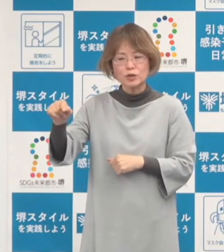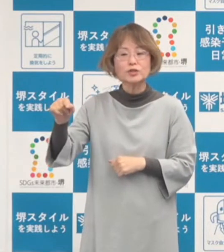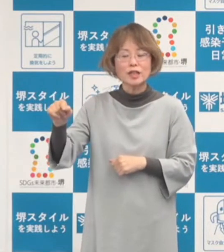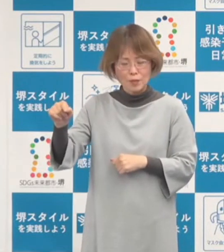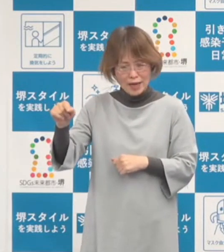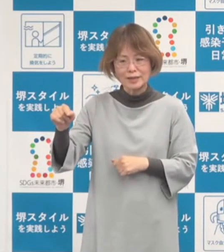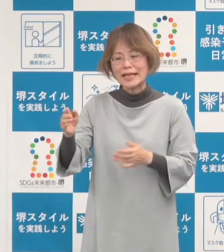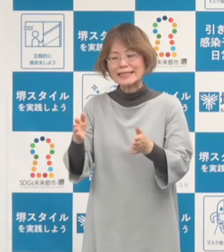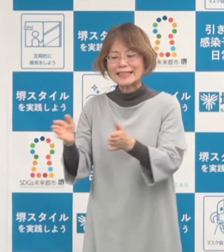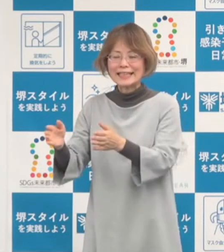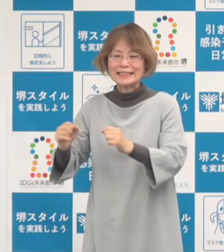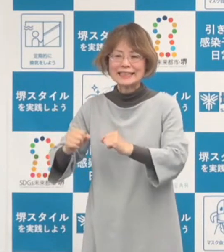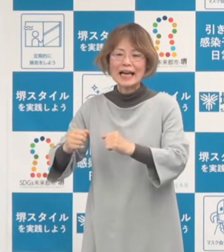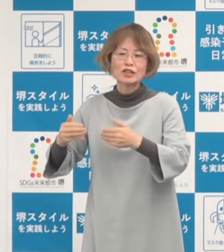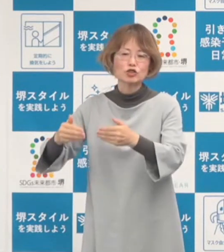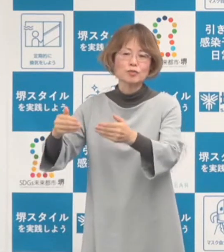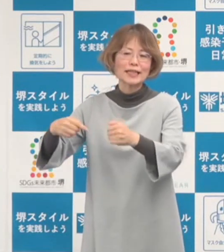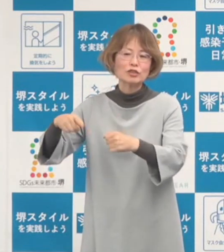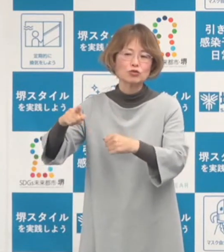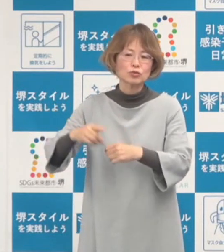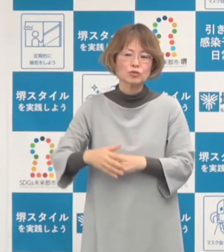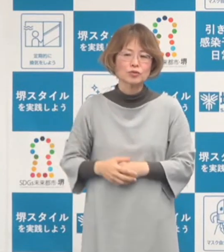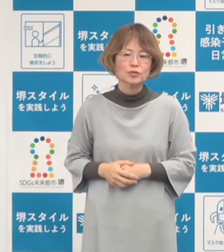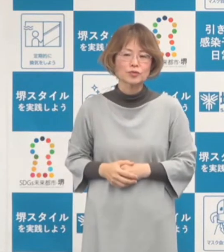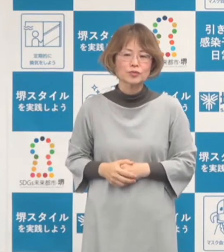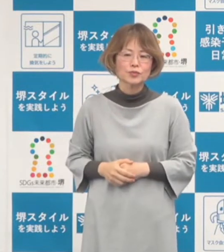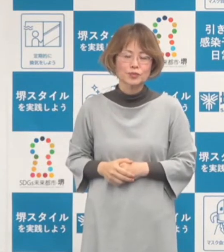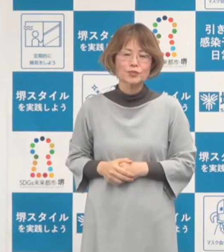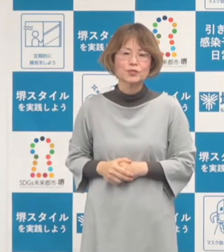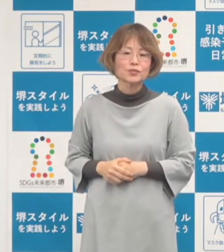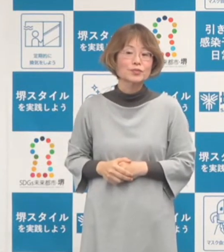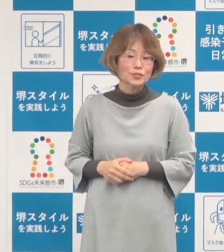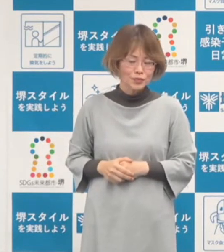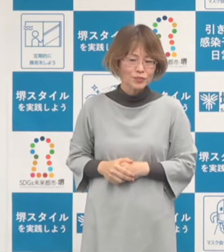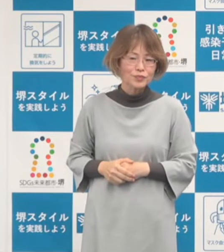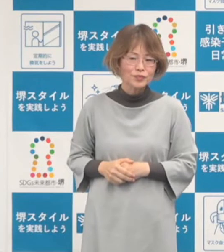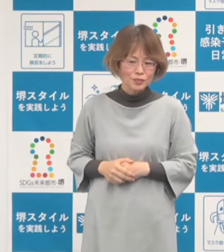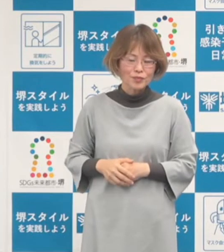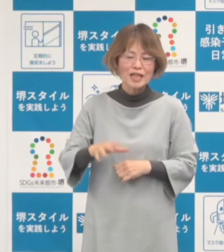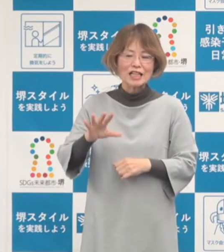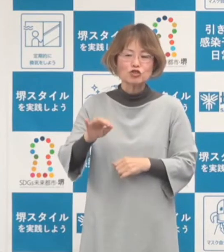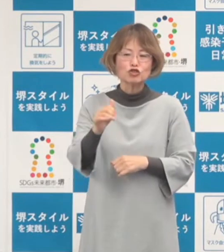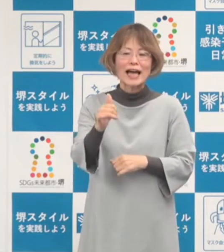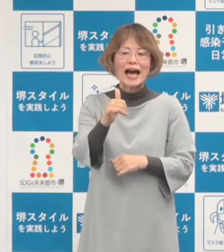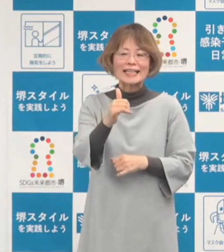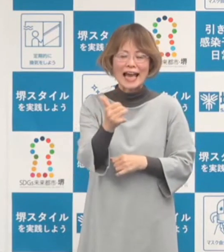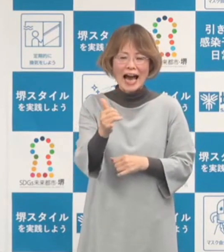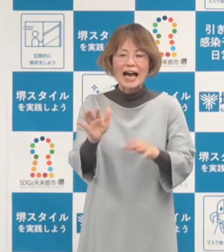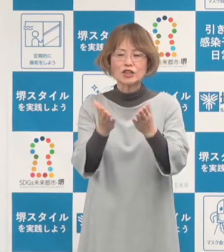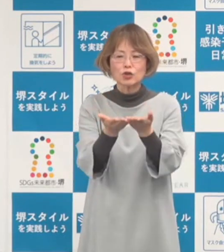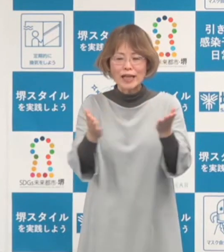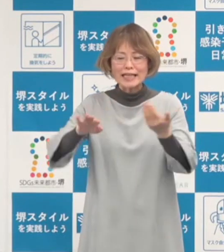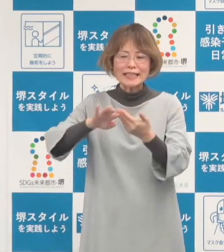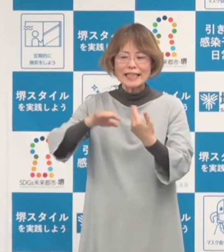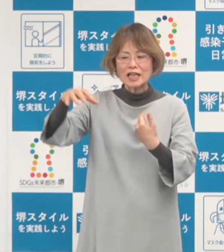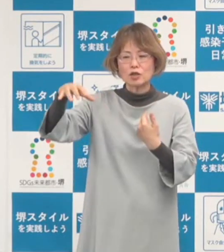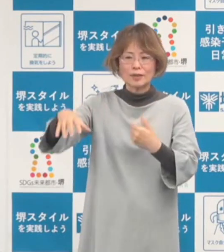整理をしながら行っていくということです。蔦屋書店以外のところでも行っていくということです。